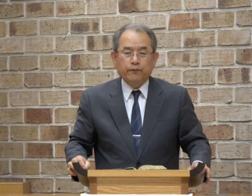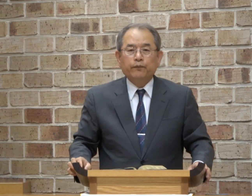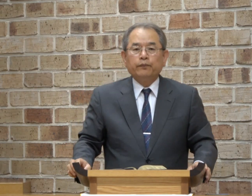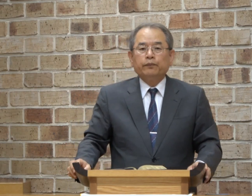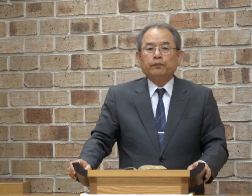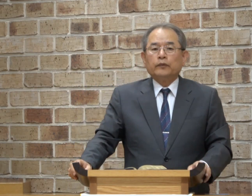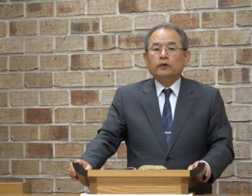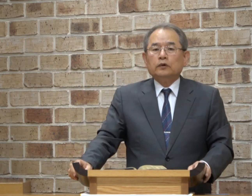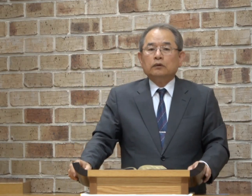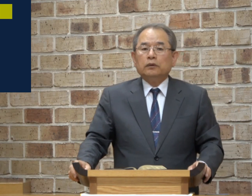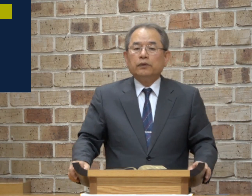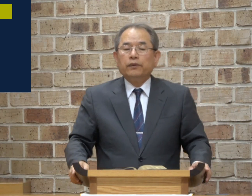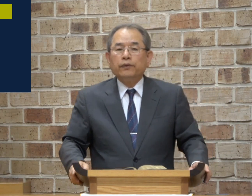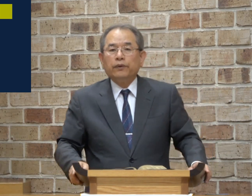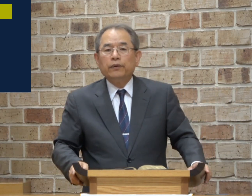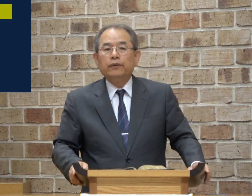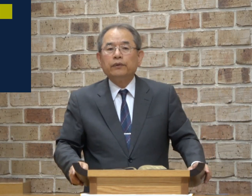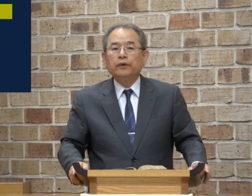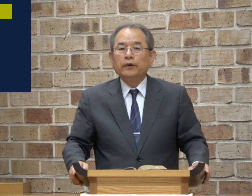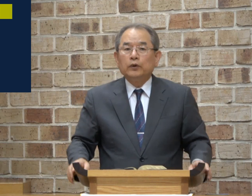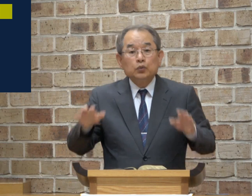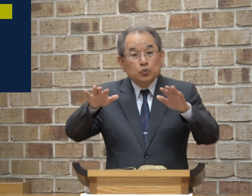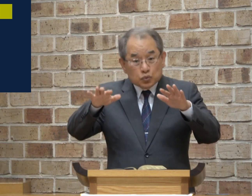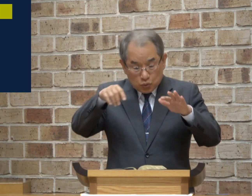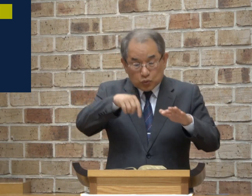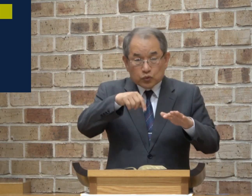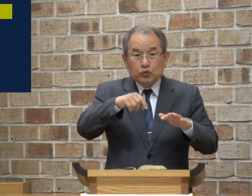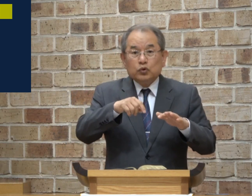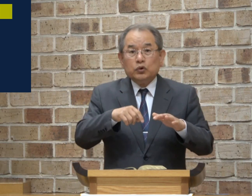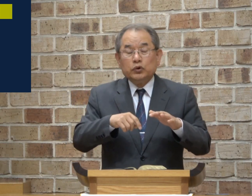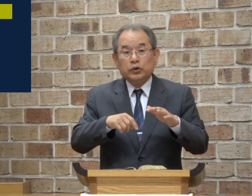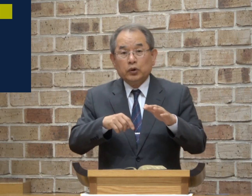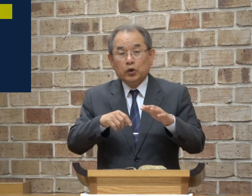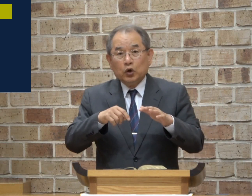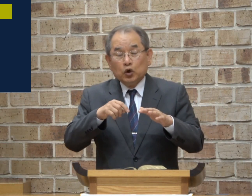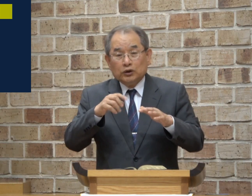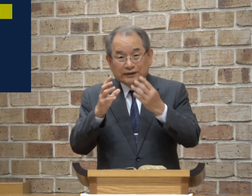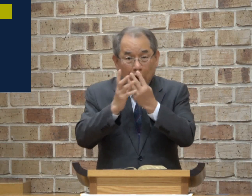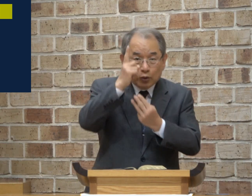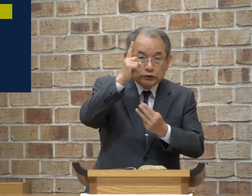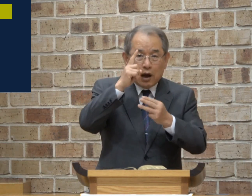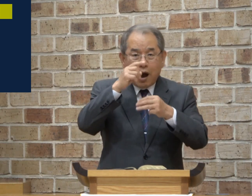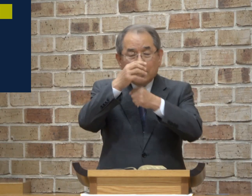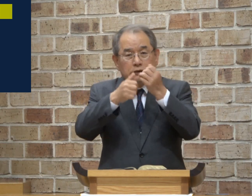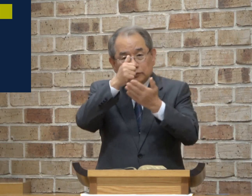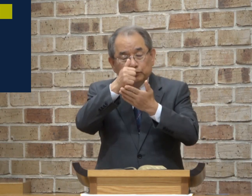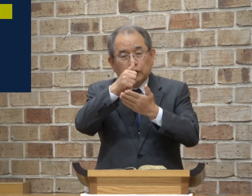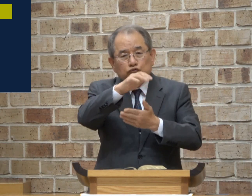그렇기 때문에 여러분 잘못된 생각을 가지고 있다는 것은 굉장히 위험합니다. 오늘 성경에서는 삼위일체